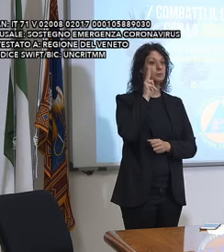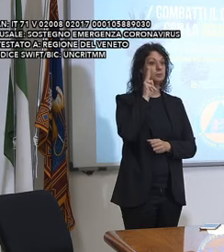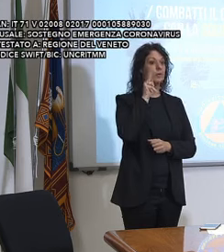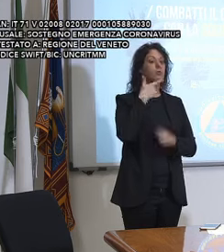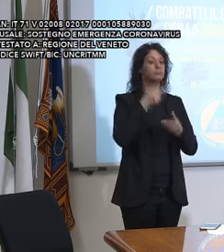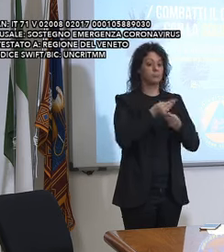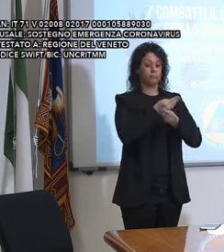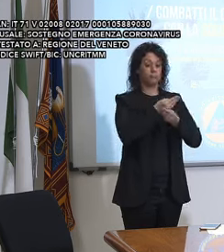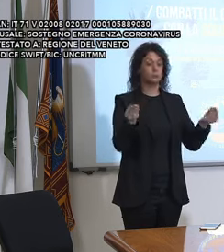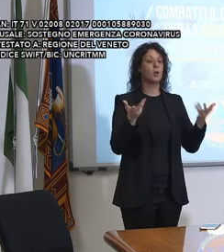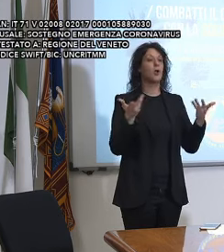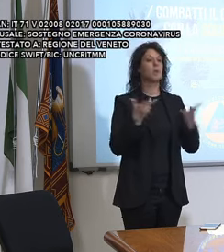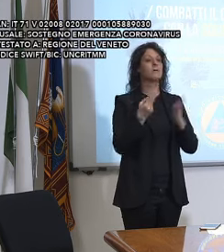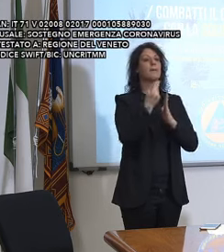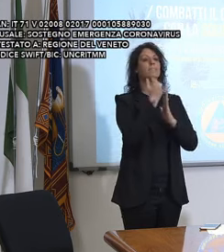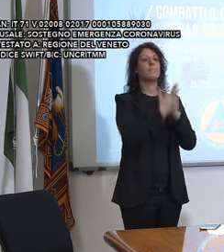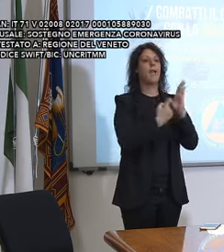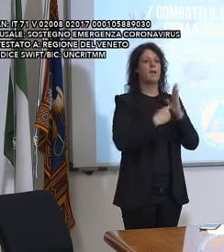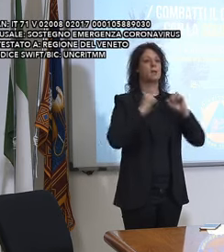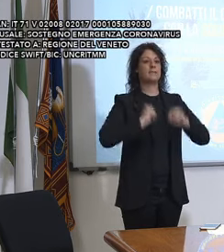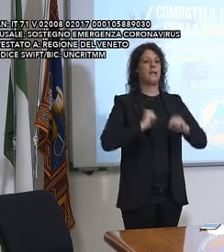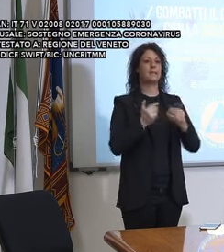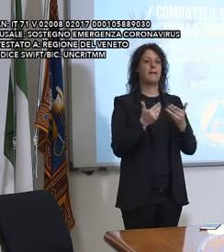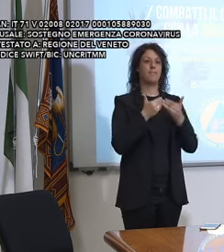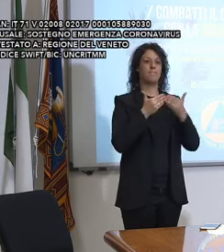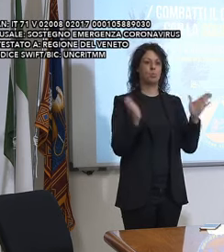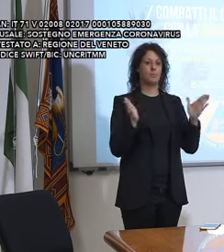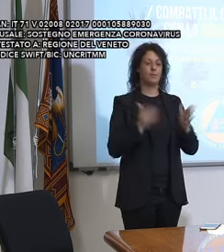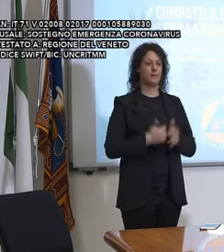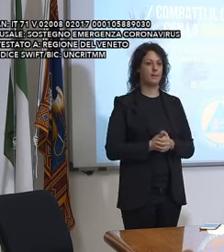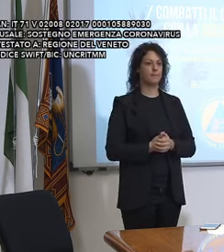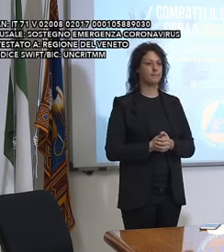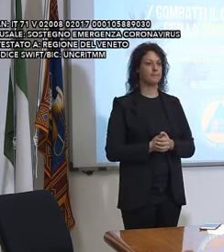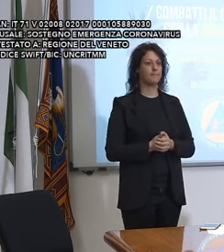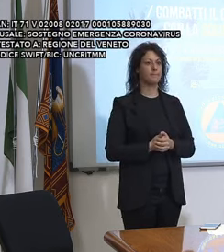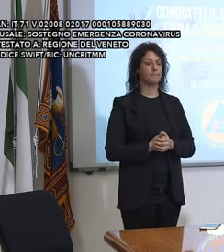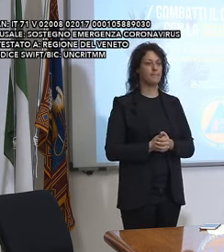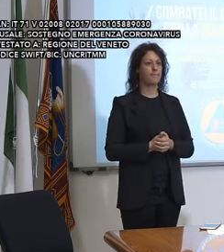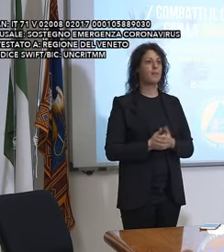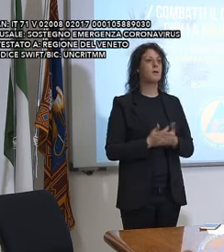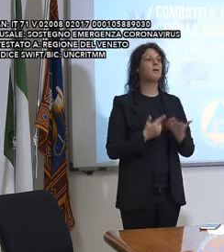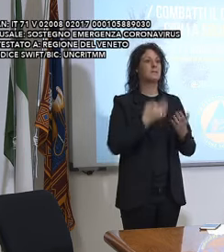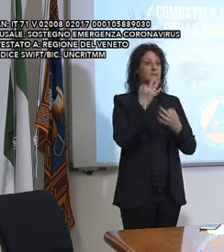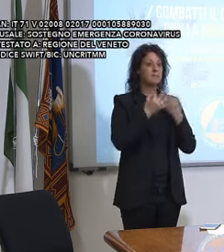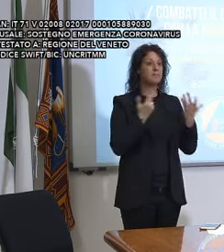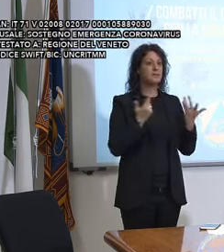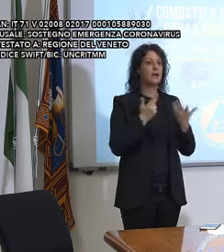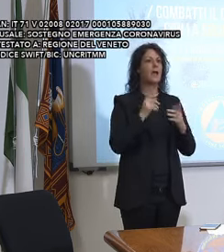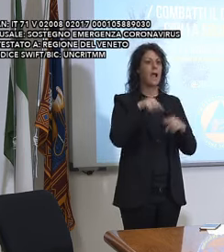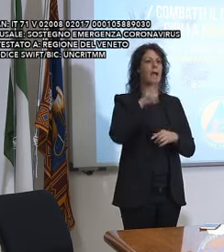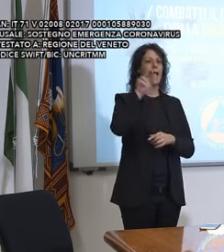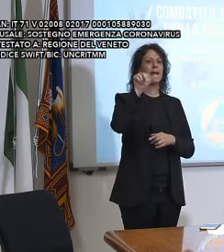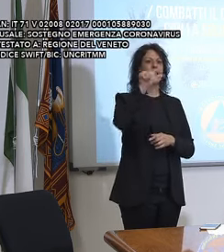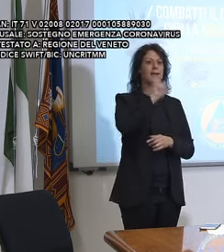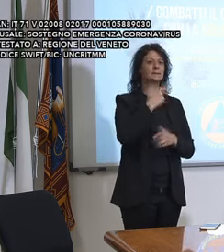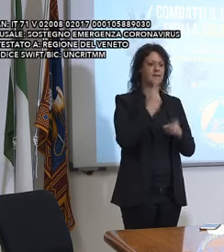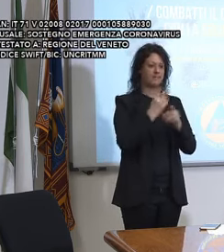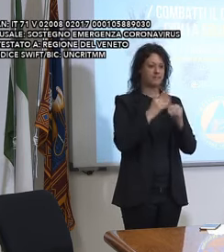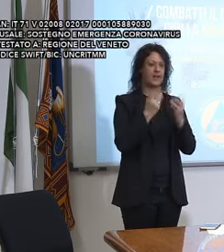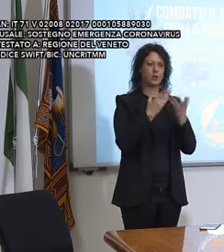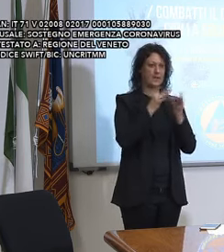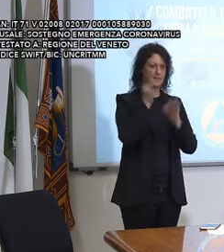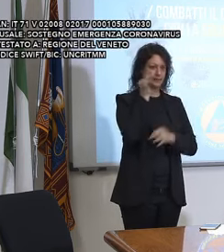piano di sanità pubblica, che riguardava sia il RS, quindi i tamponi, che il programma di tamponi,